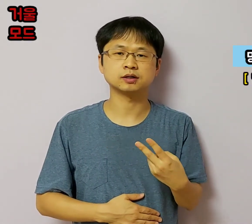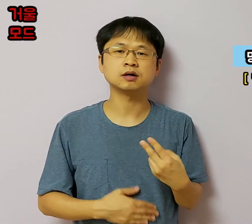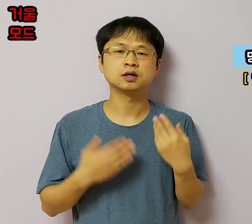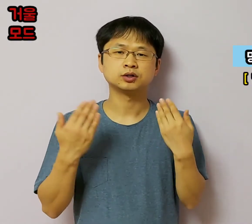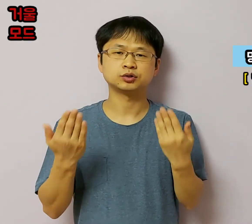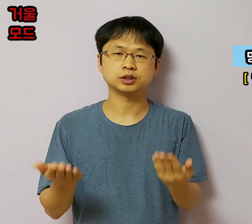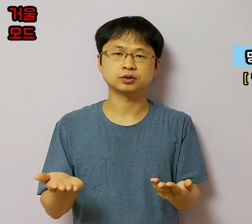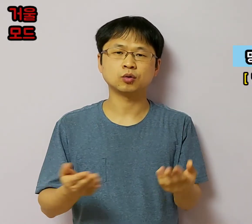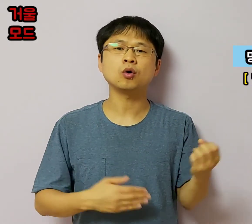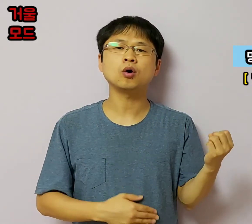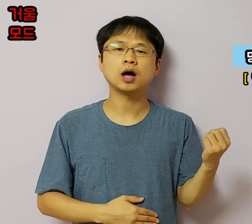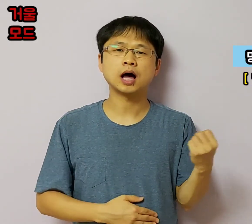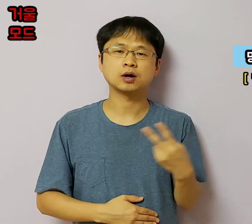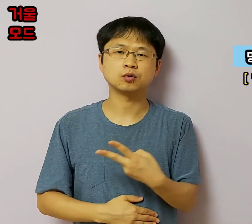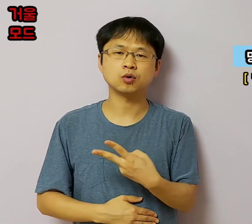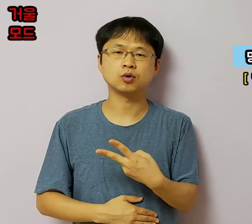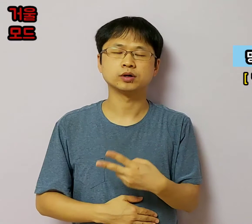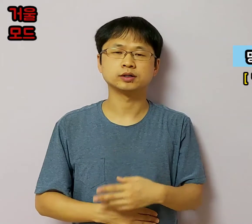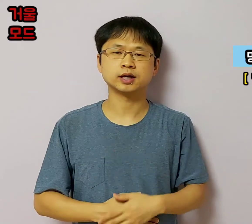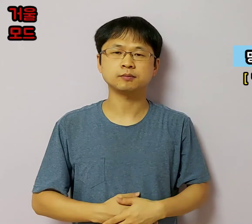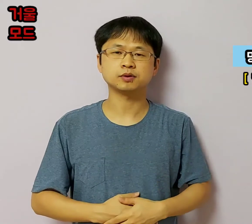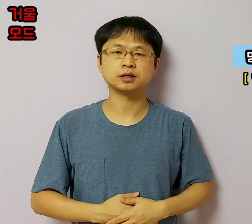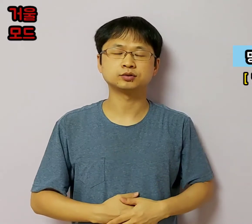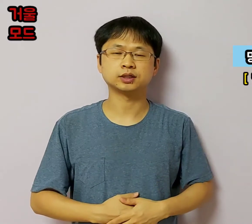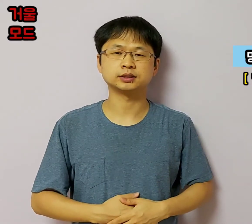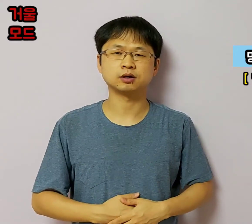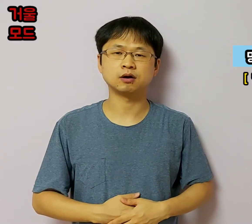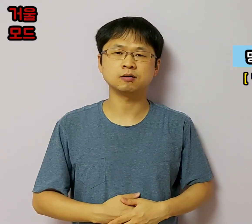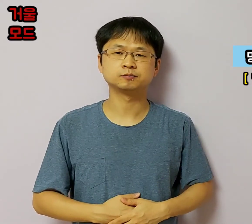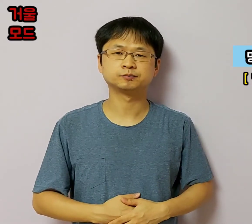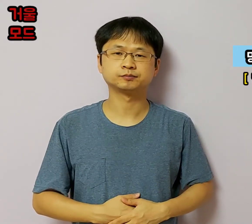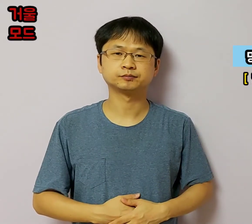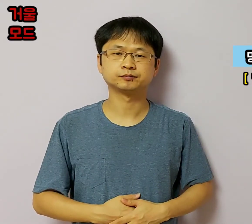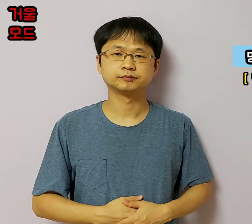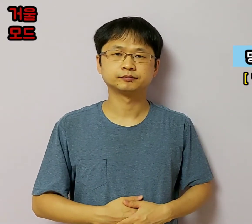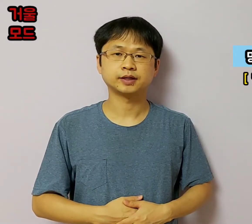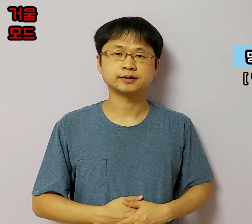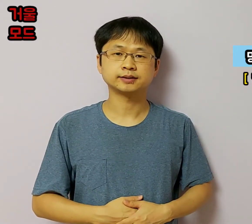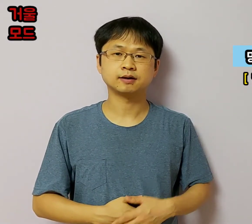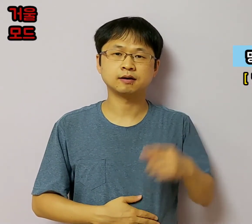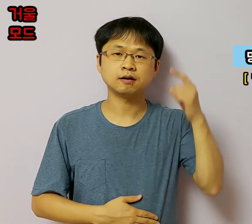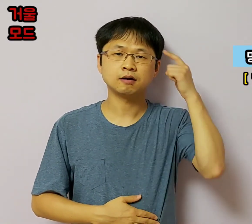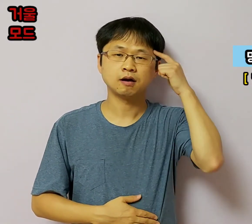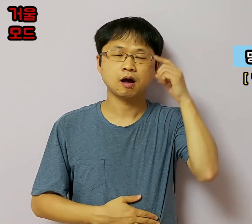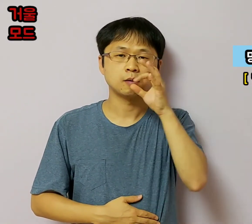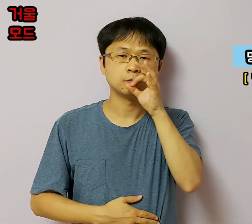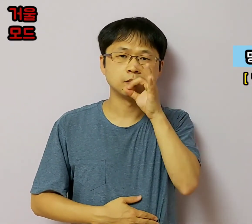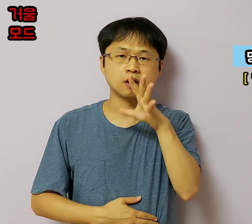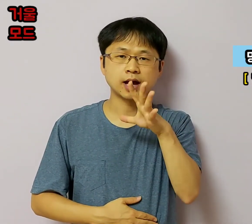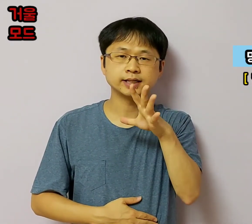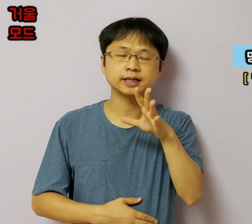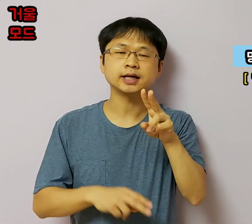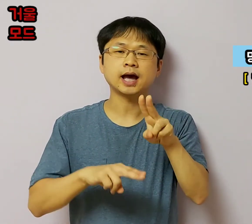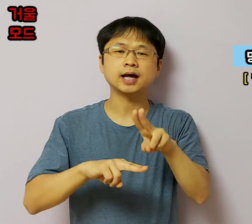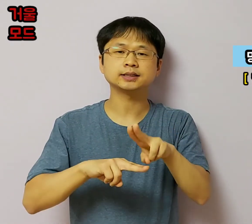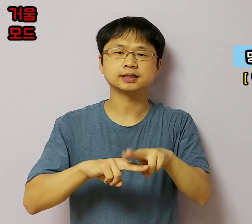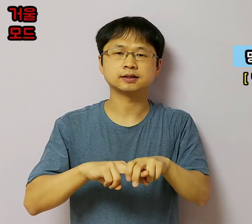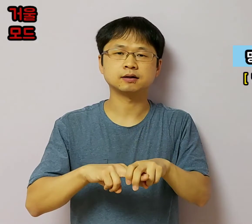그래서 쉬기도 하고 이렇게 표현할 수 있겠죠. 네, 그래서 멍하니